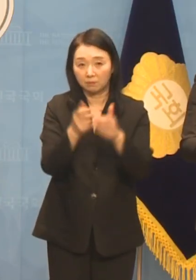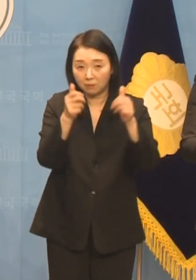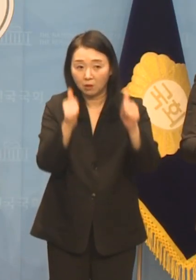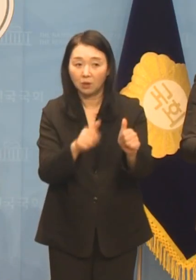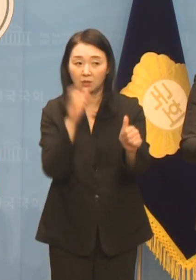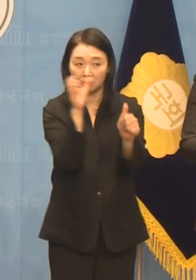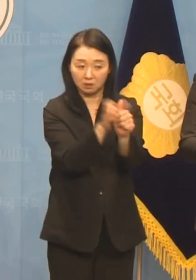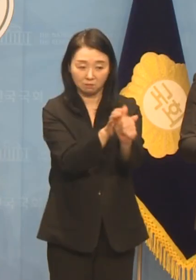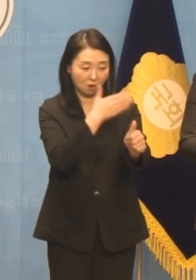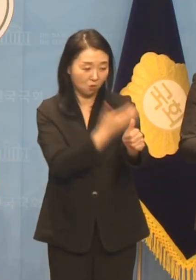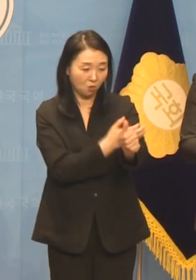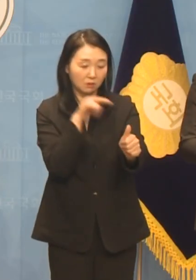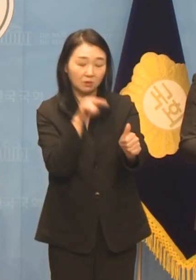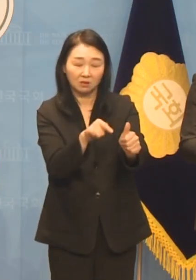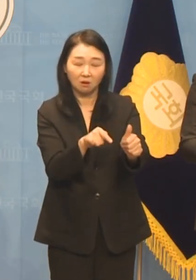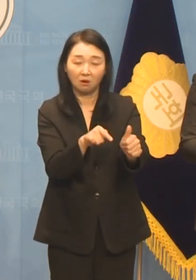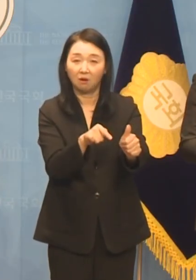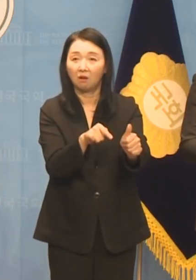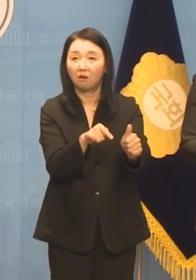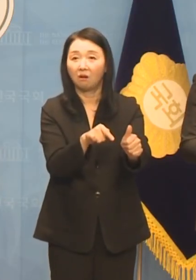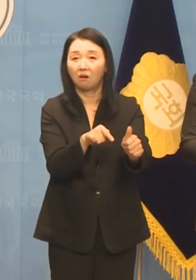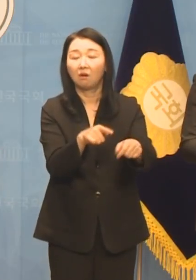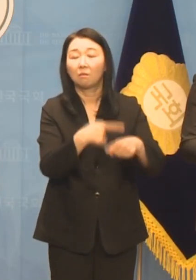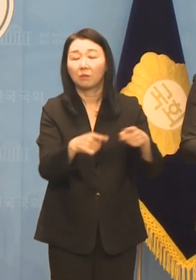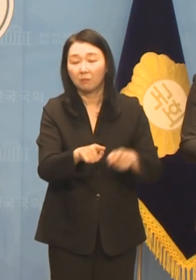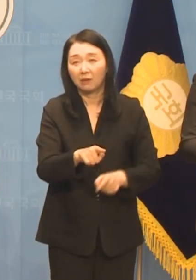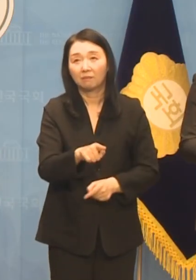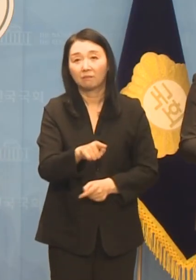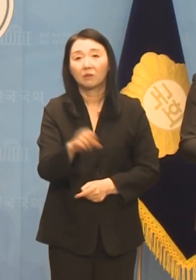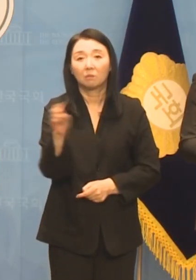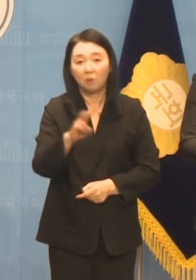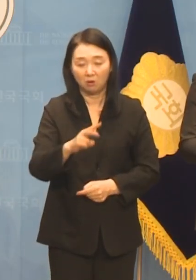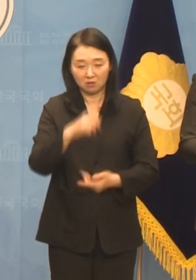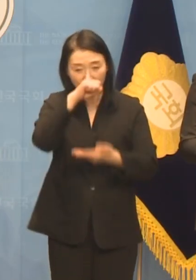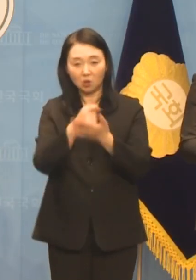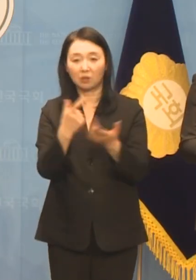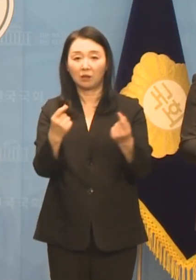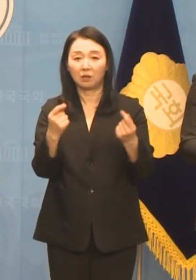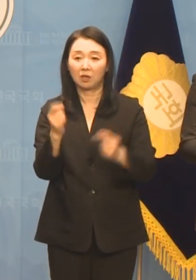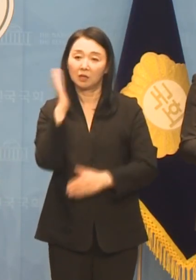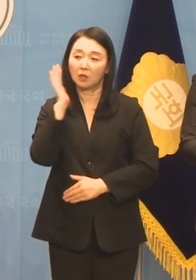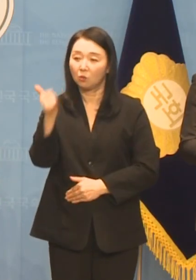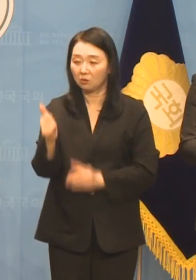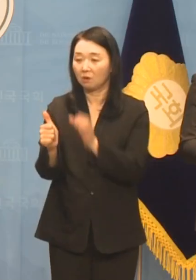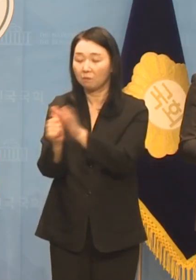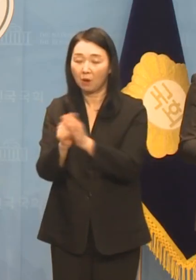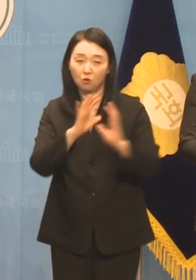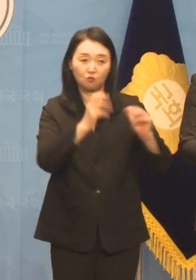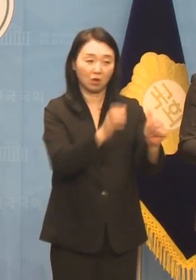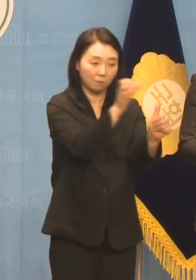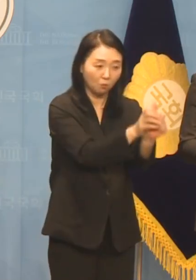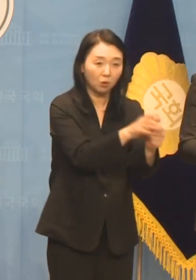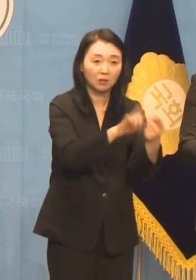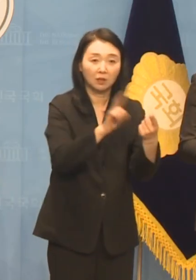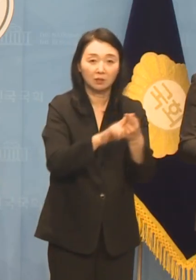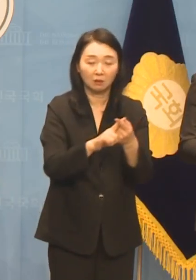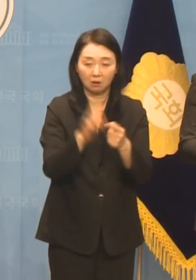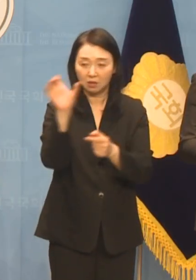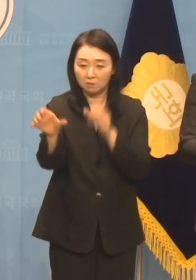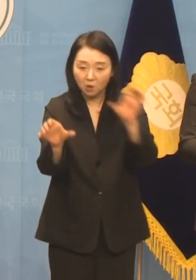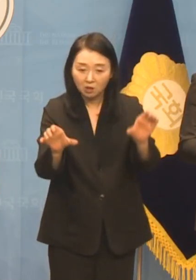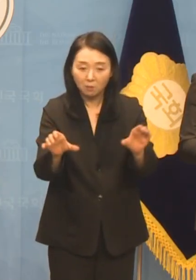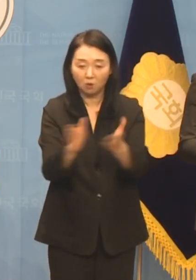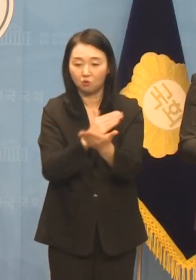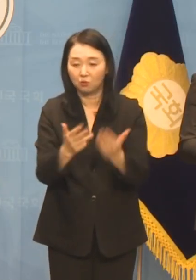헌법재판관 임명권 행사를 무비판적으로 정당화하며 대통령 몫과 국회 몫의 임명 절차를 구분하지 않은